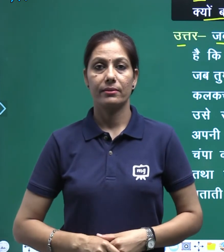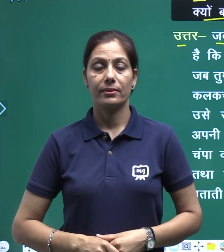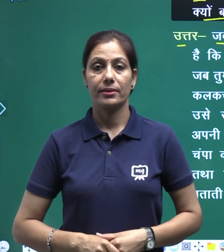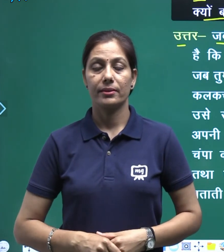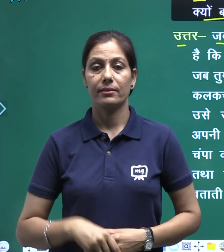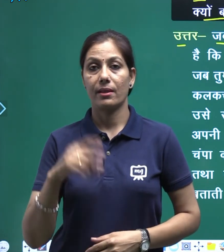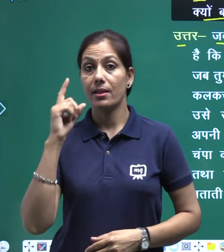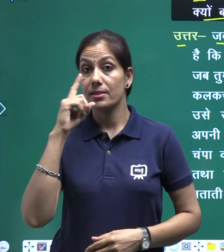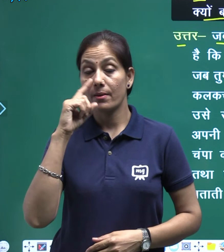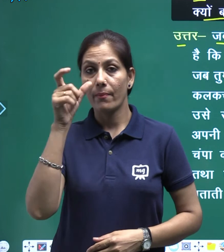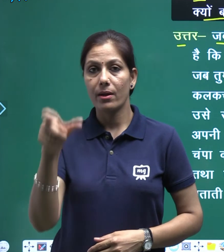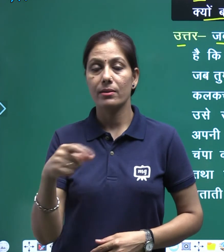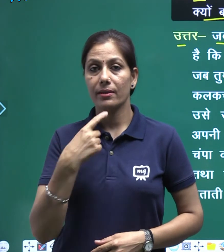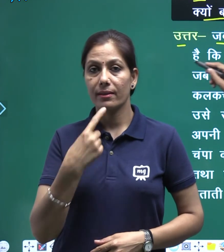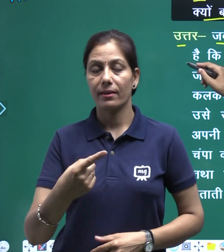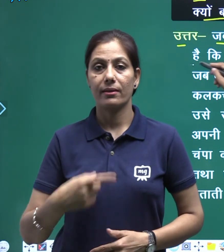चंपा से कहते हैं कि